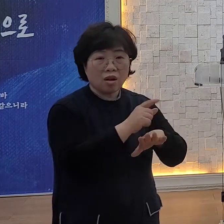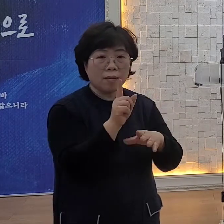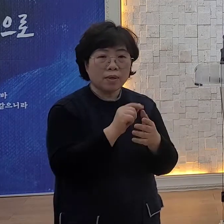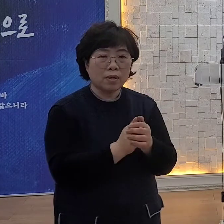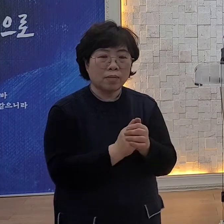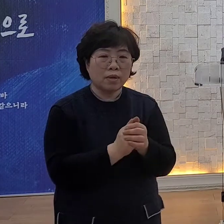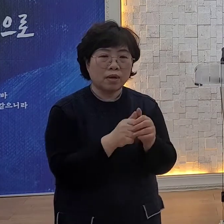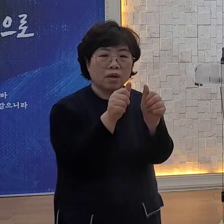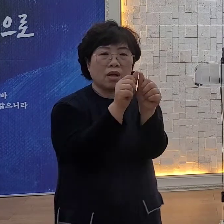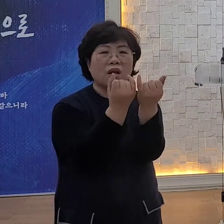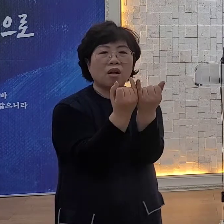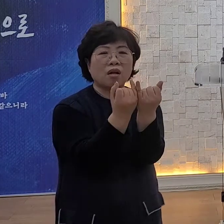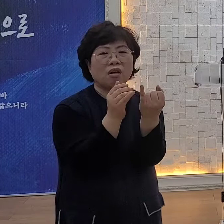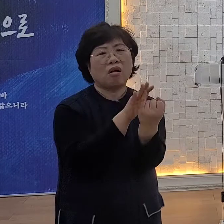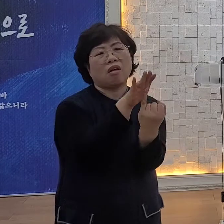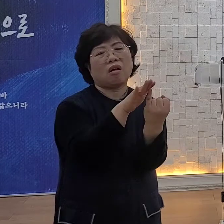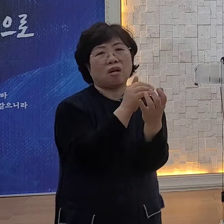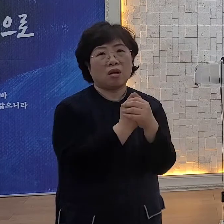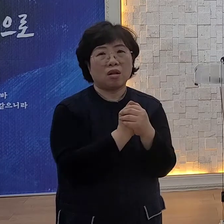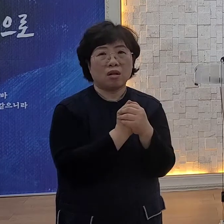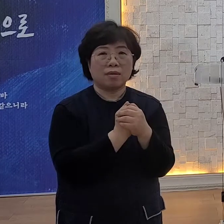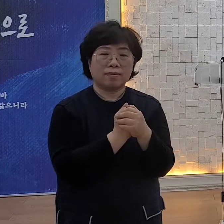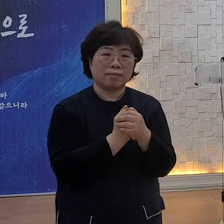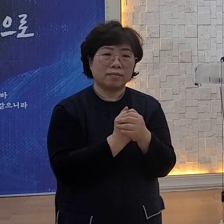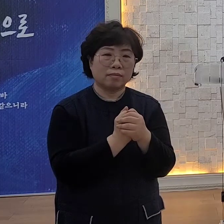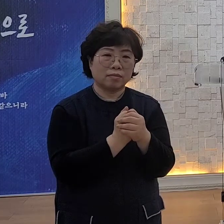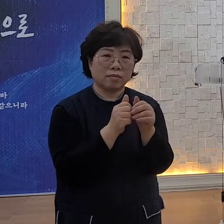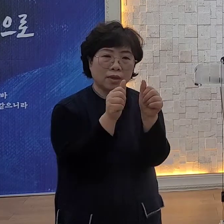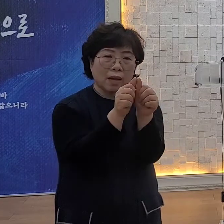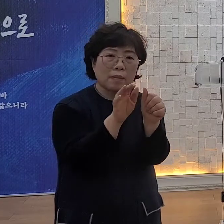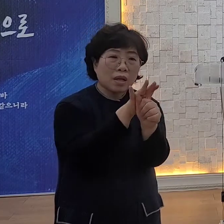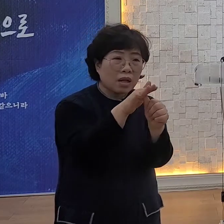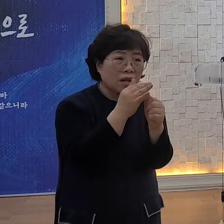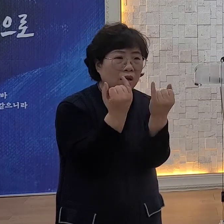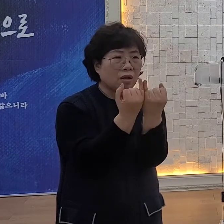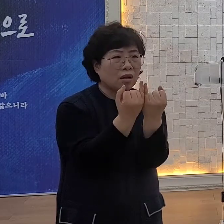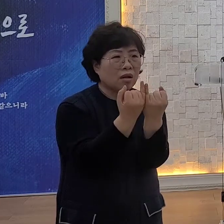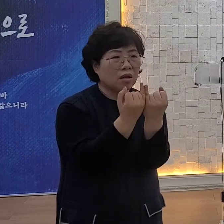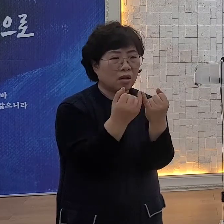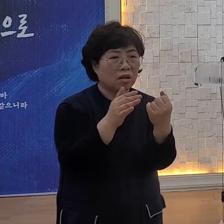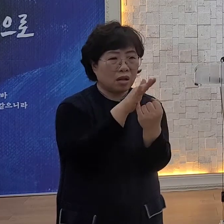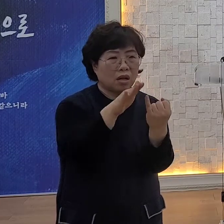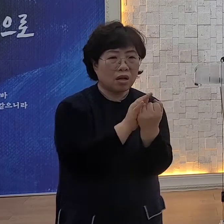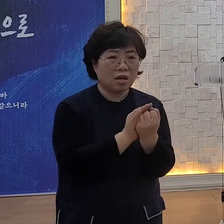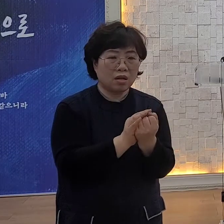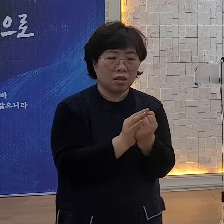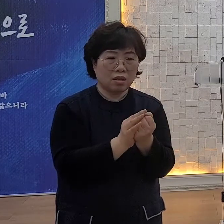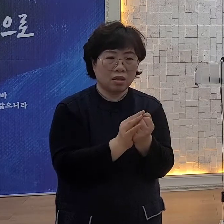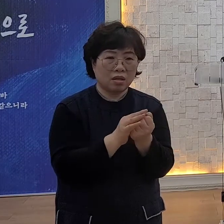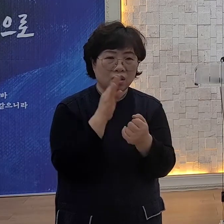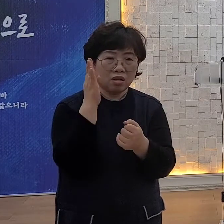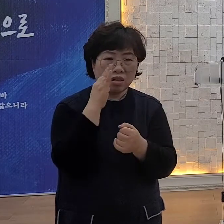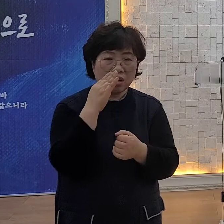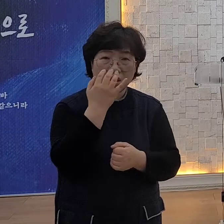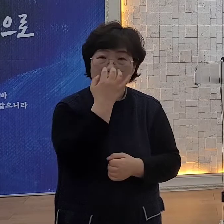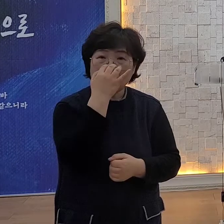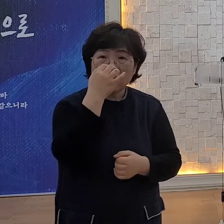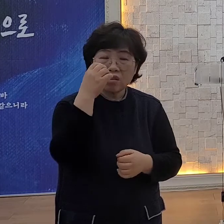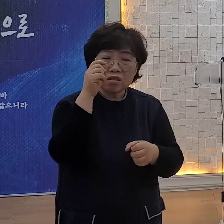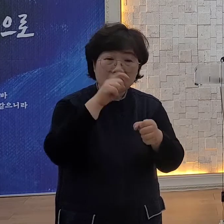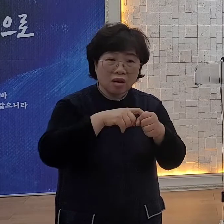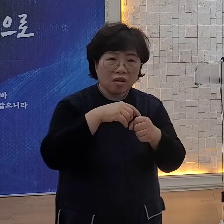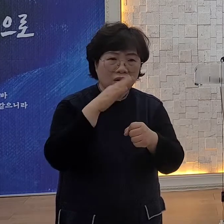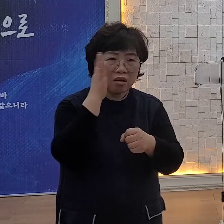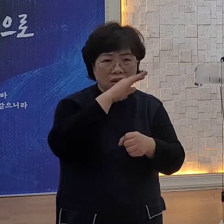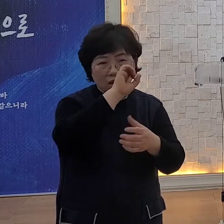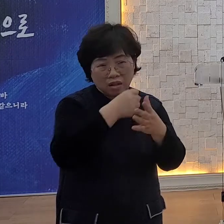동성애와 성적 타락이다라는 것을, 이게 26절과 27절에서 말하고 있는 한마디예요. 이